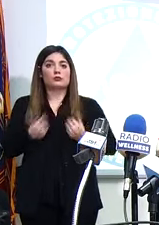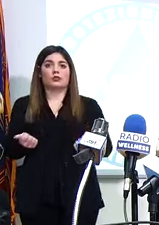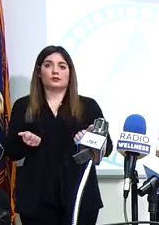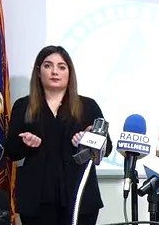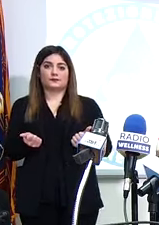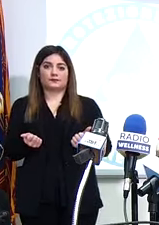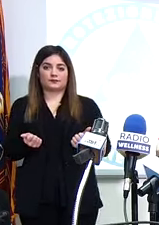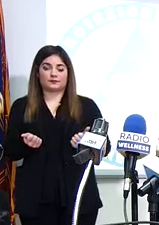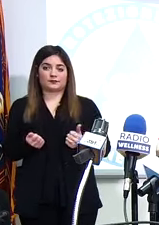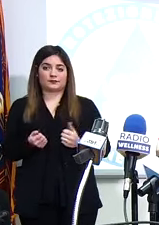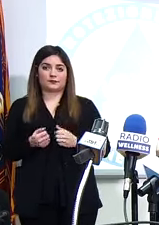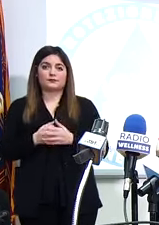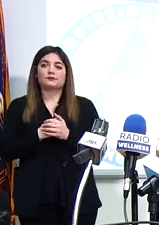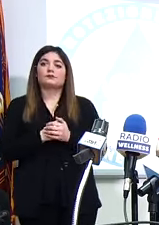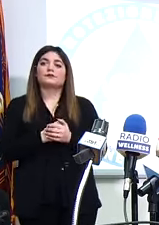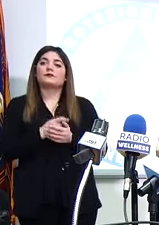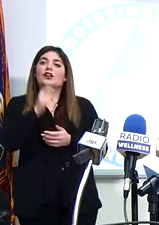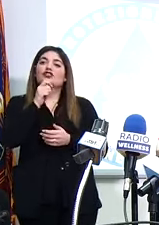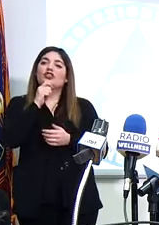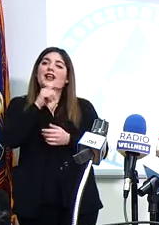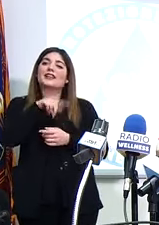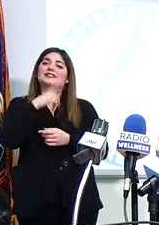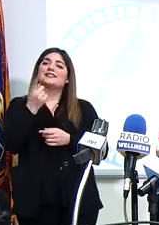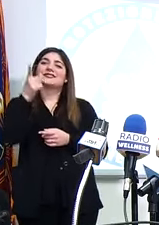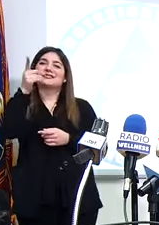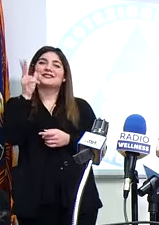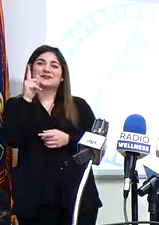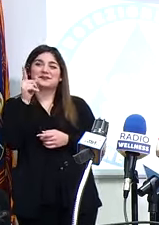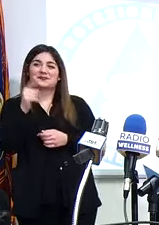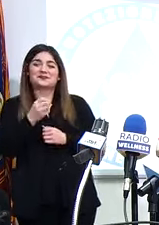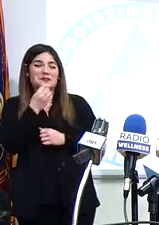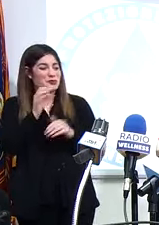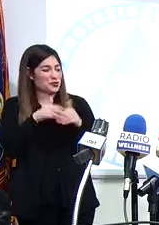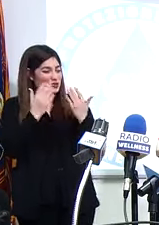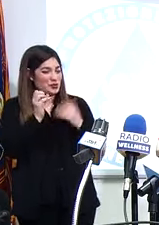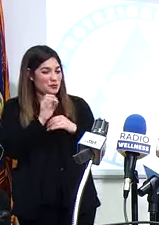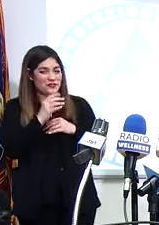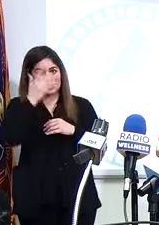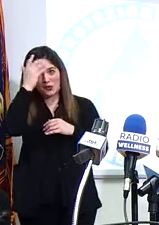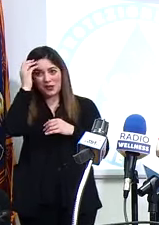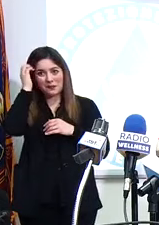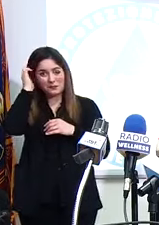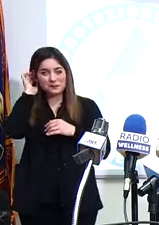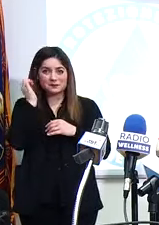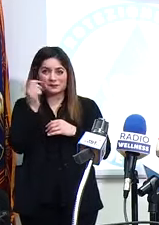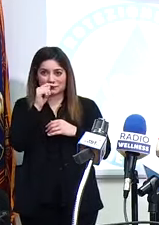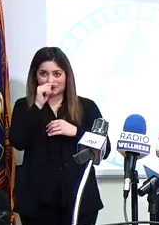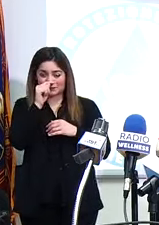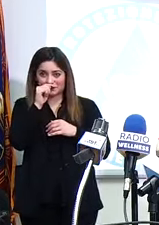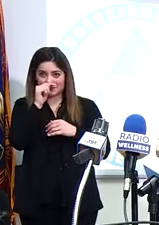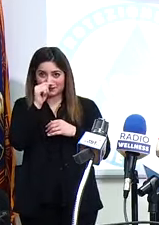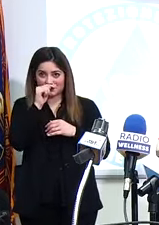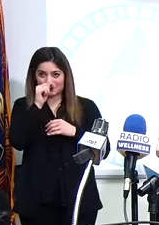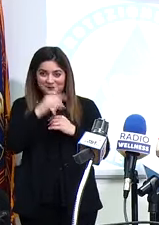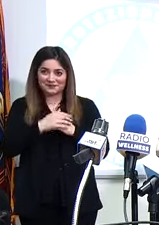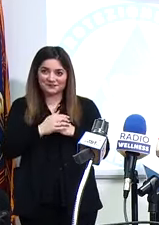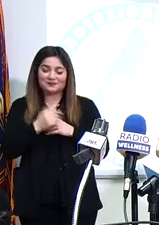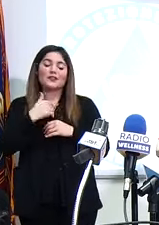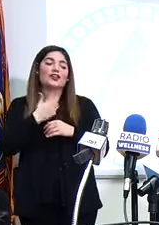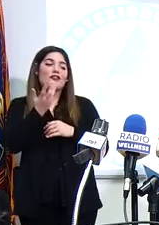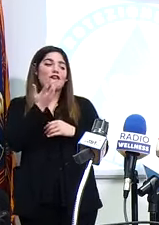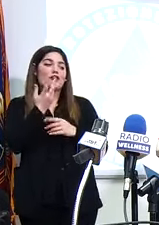E Prigioni. Buongiorno professore, io tornerei sulle dichiarazioni di Andrea Crisanti, del professor Crisanti, che avrebbe